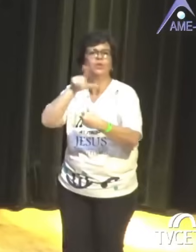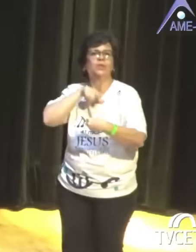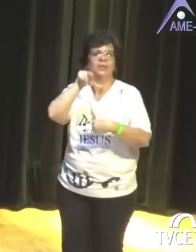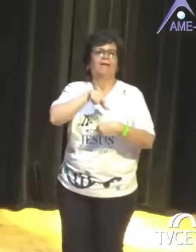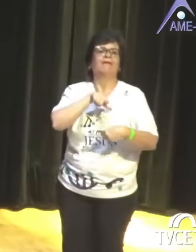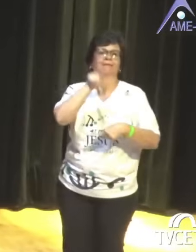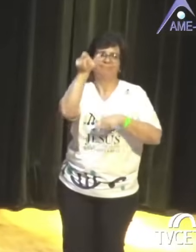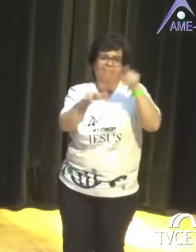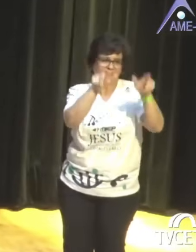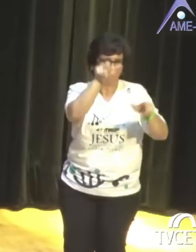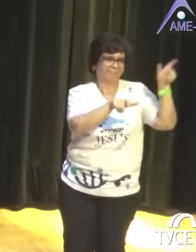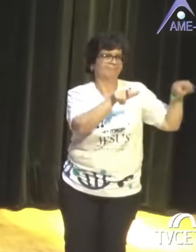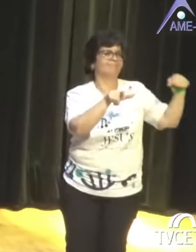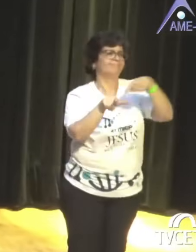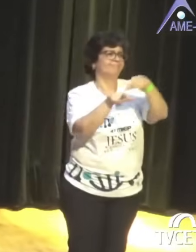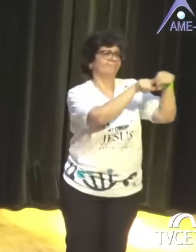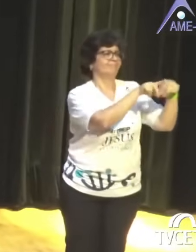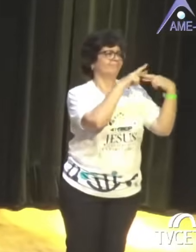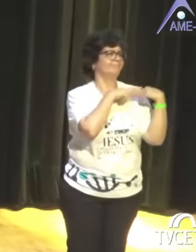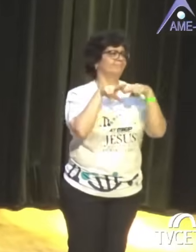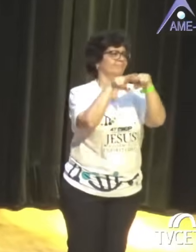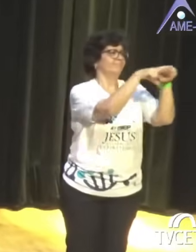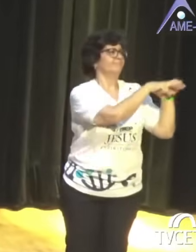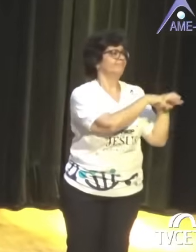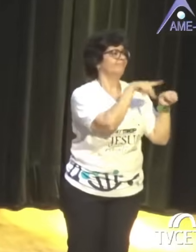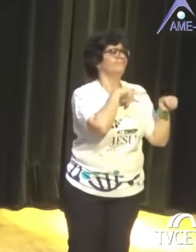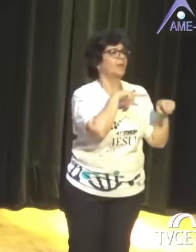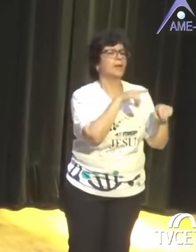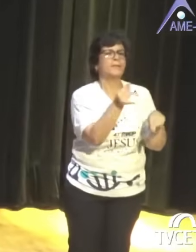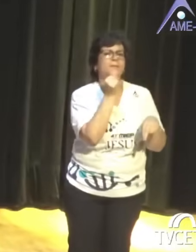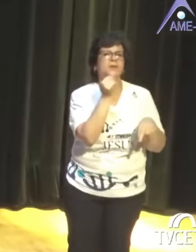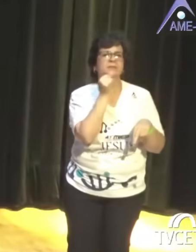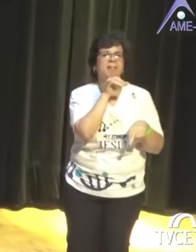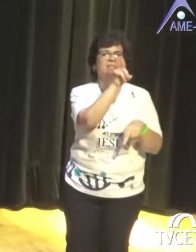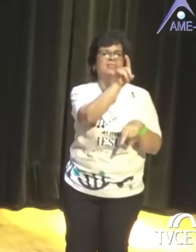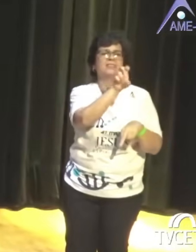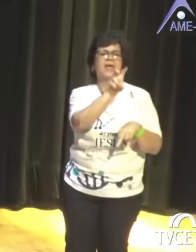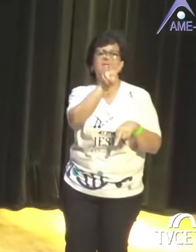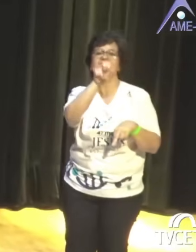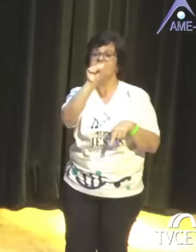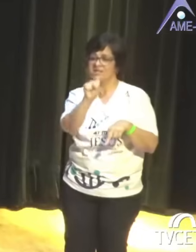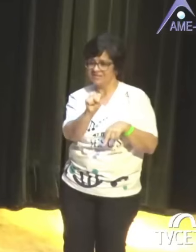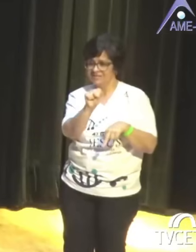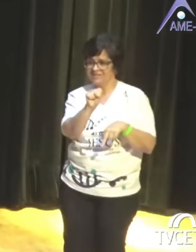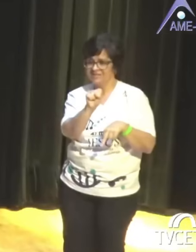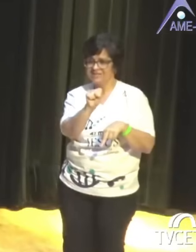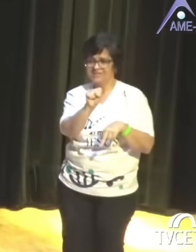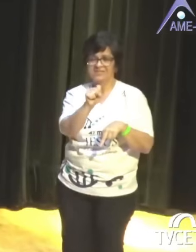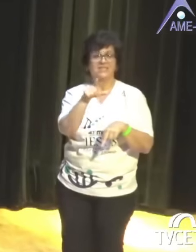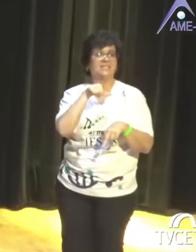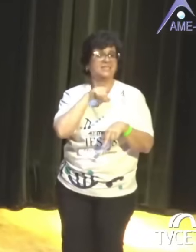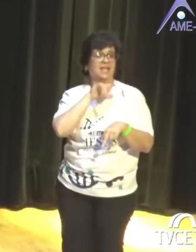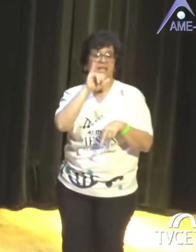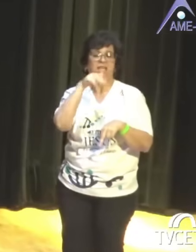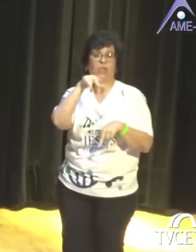esses seres eu poderia falar para você aqui por exemplo dos devas da tradição